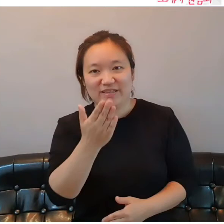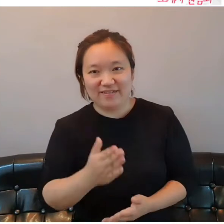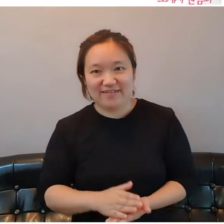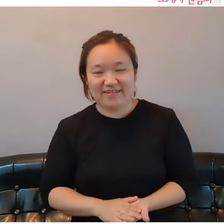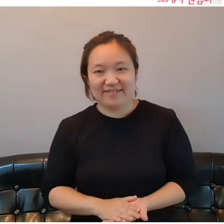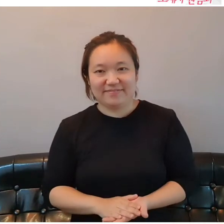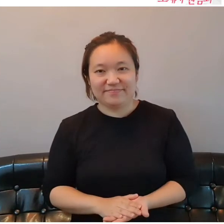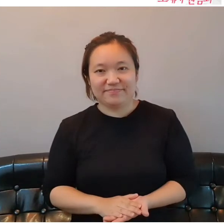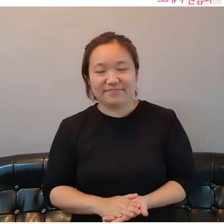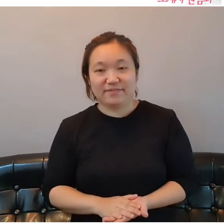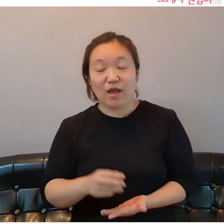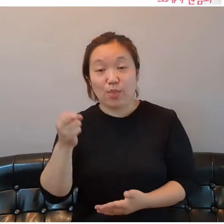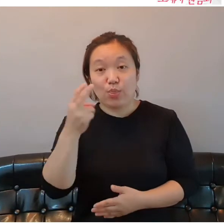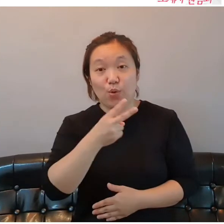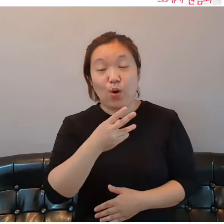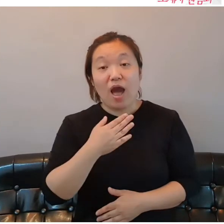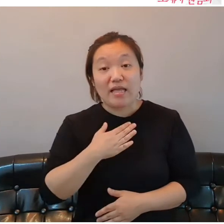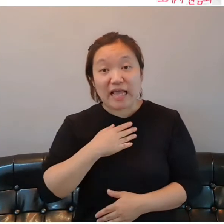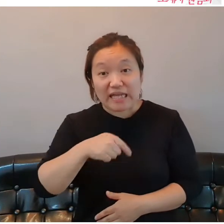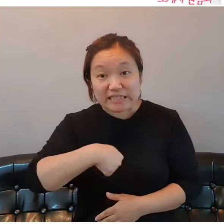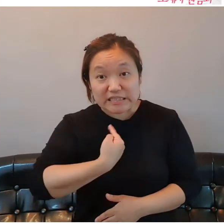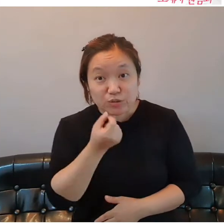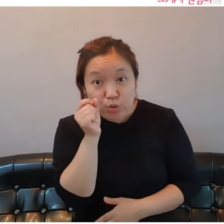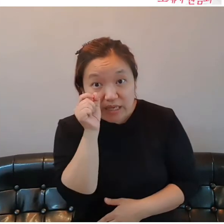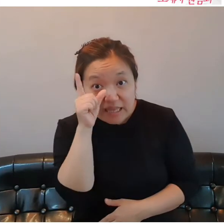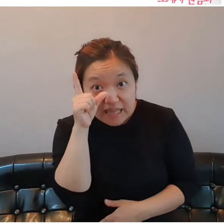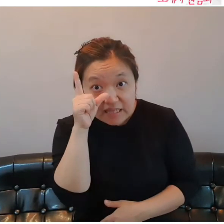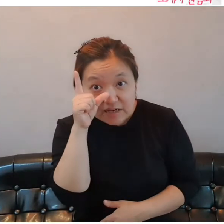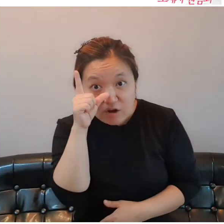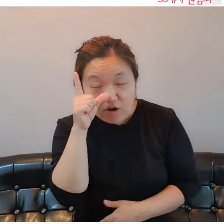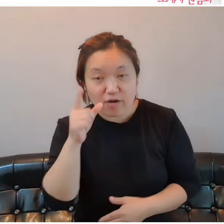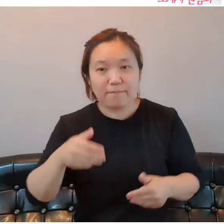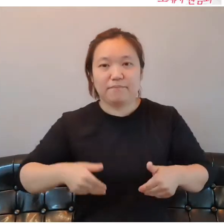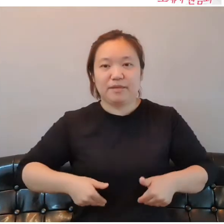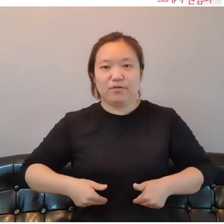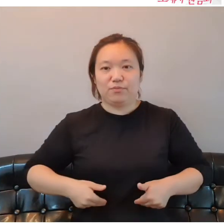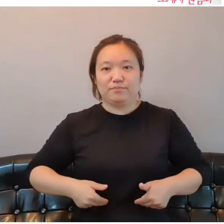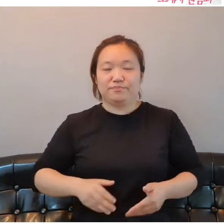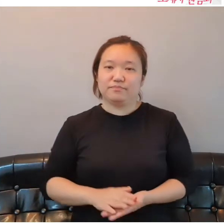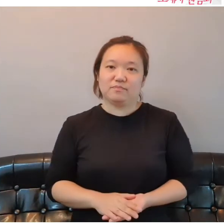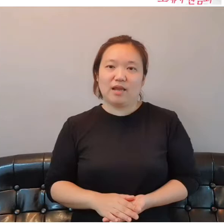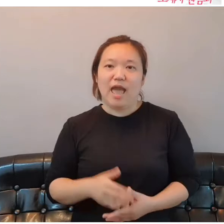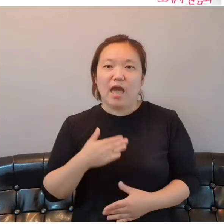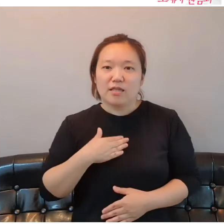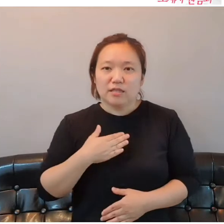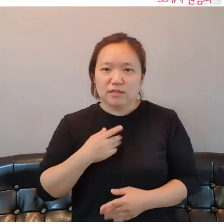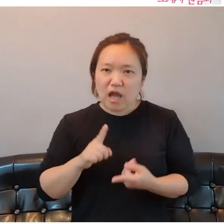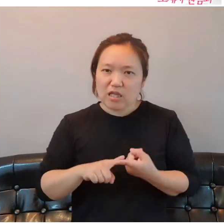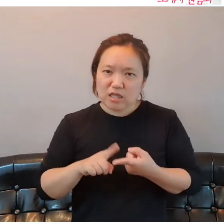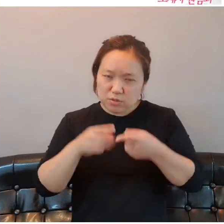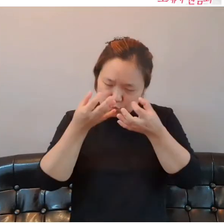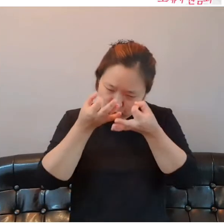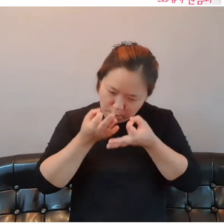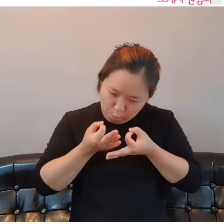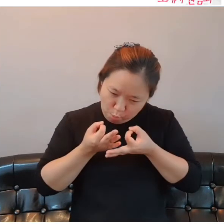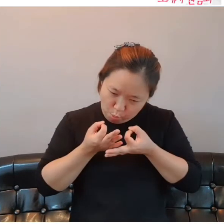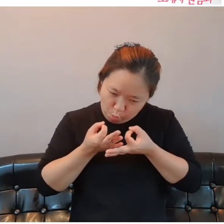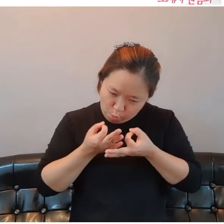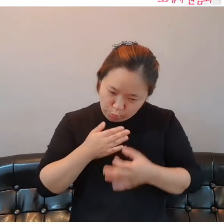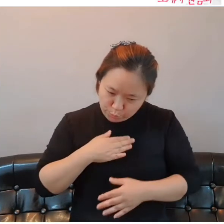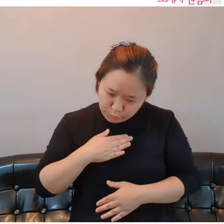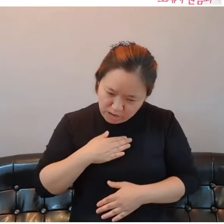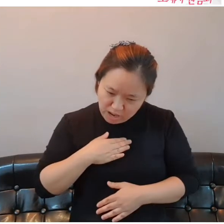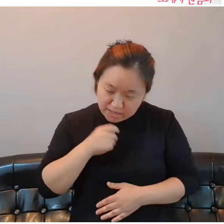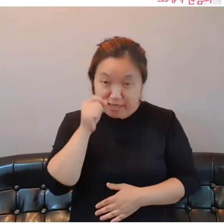스스로 깨달아야 한다는 거예요. 무엇을 깨닫느냐면요. 나는 무엇인가? 한번 생각해